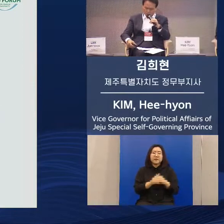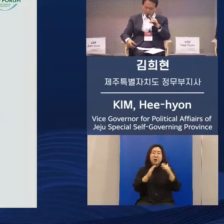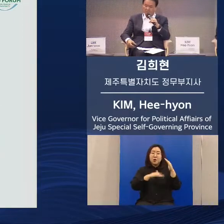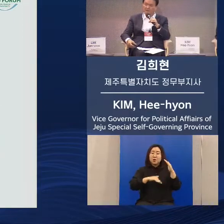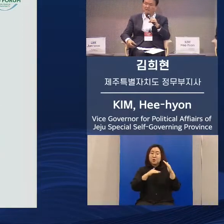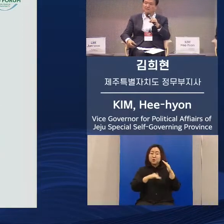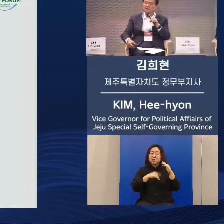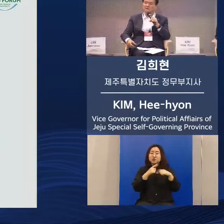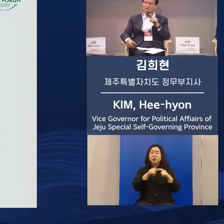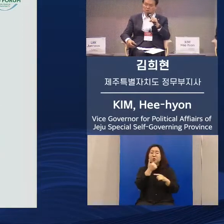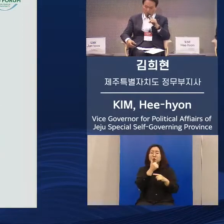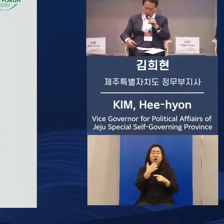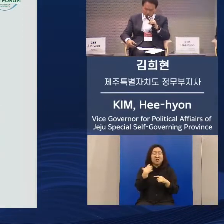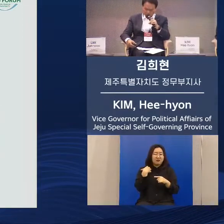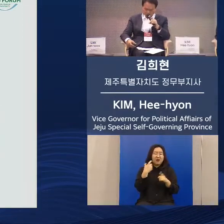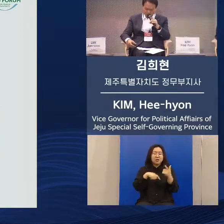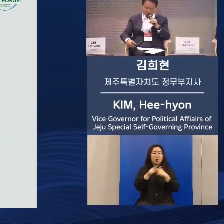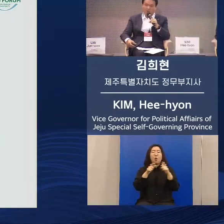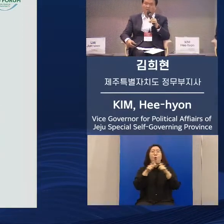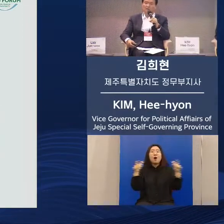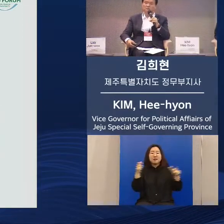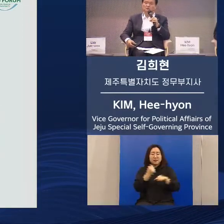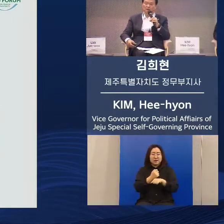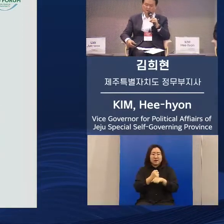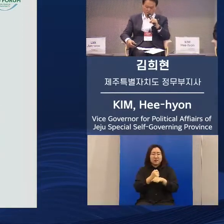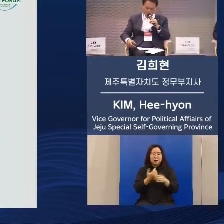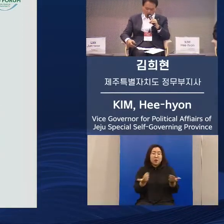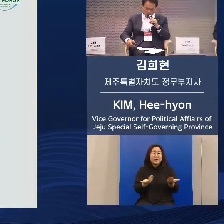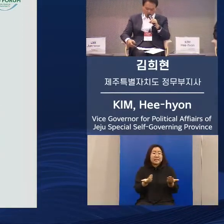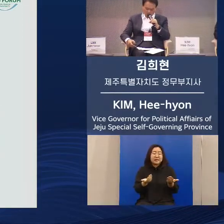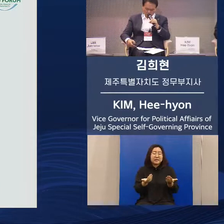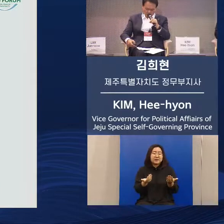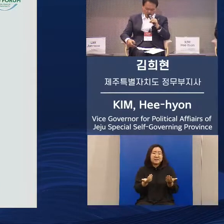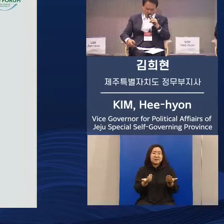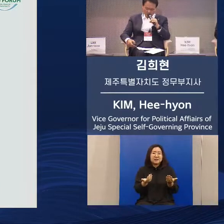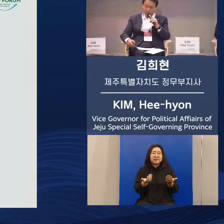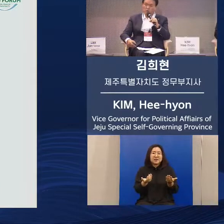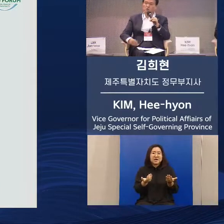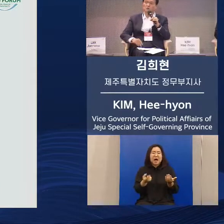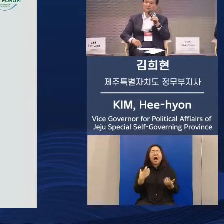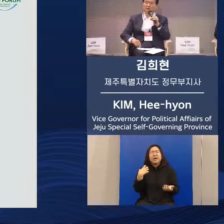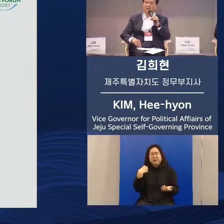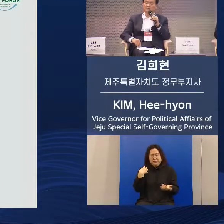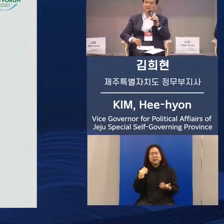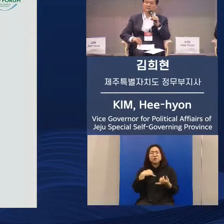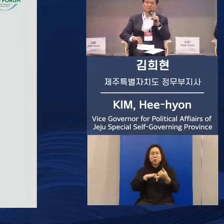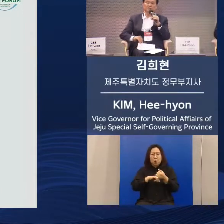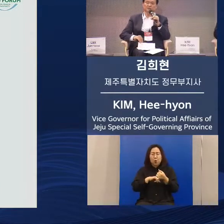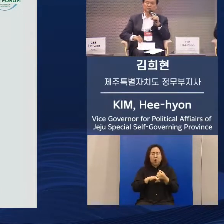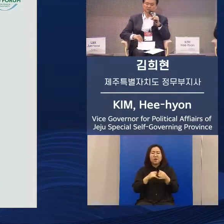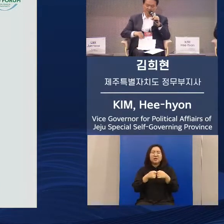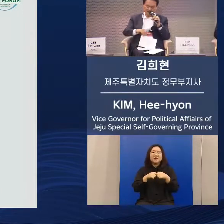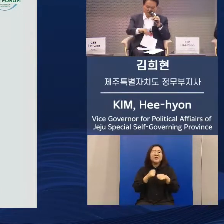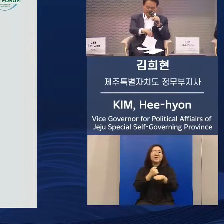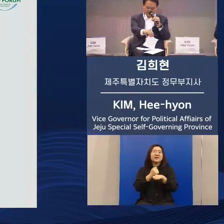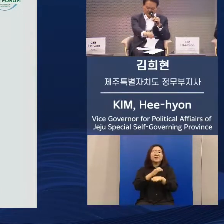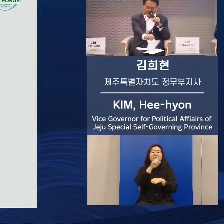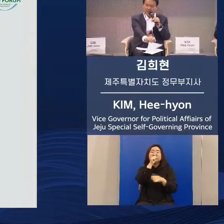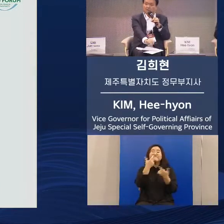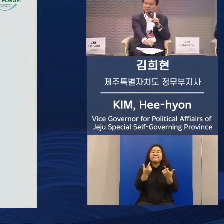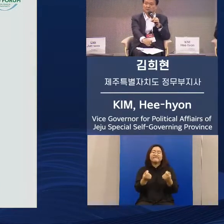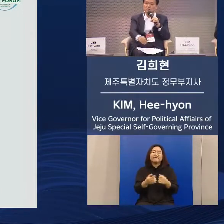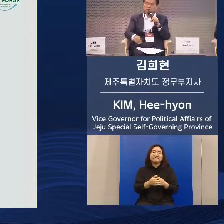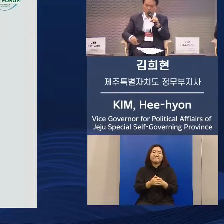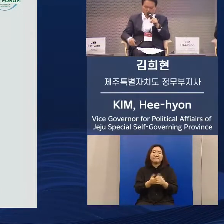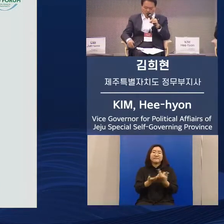공적 소통력 역할이 더욱더 확대되고 업무가 의무화되며 더 촘촘하게 자리매김할 수 있는 기회가 됐으면